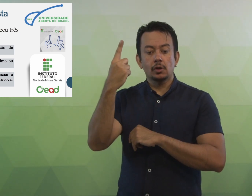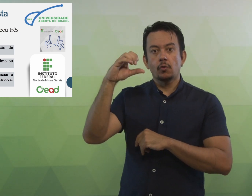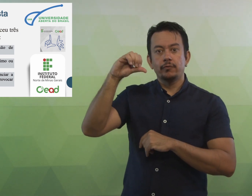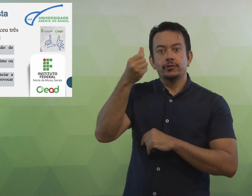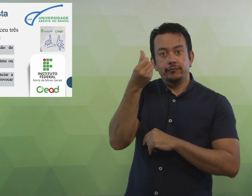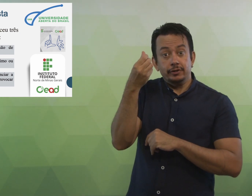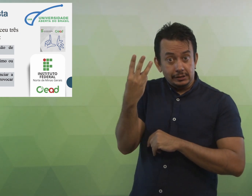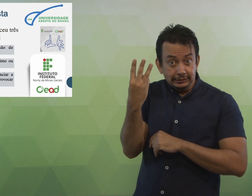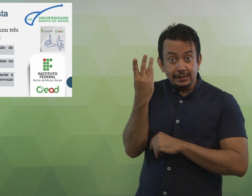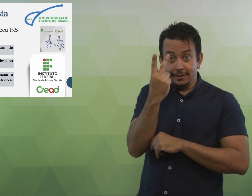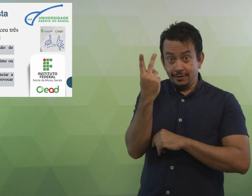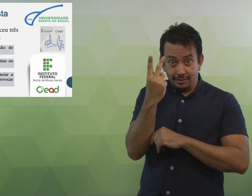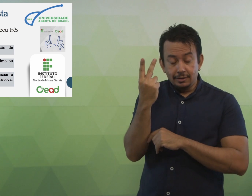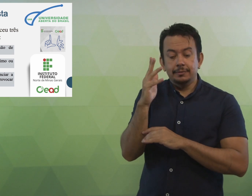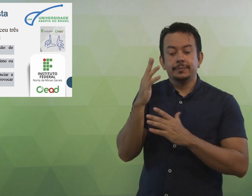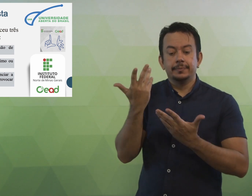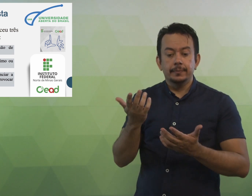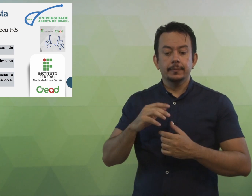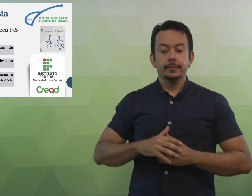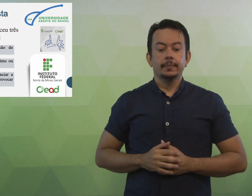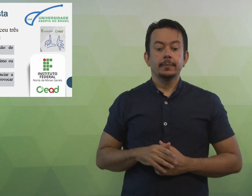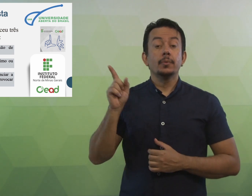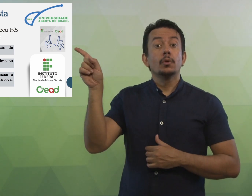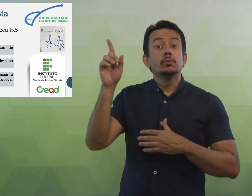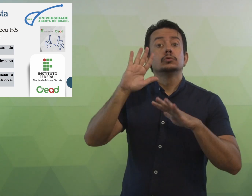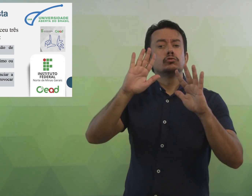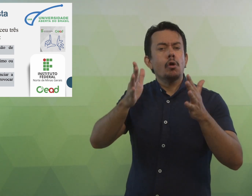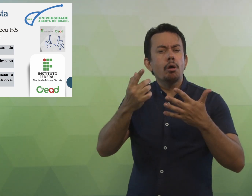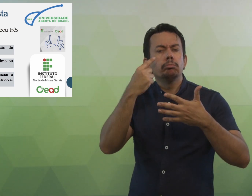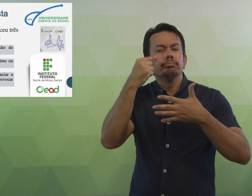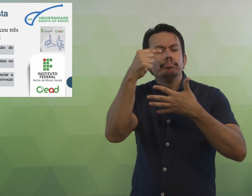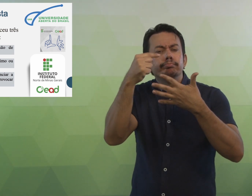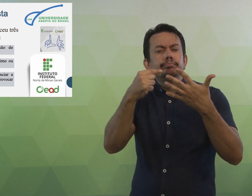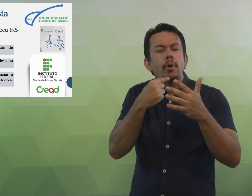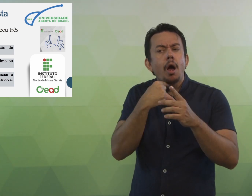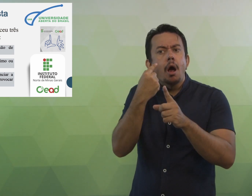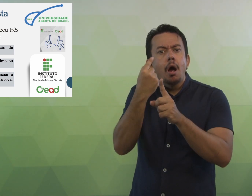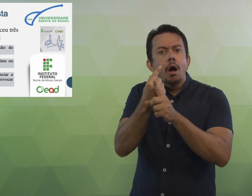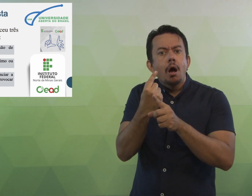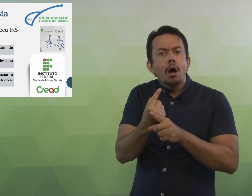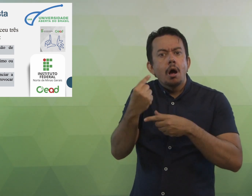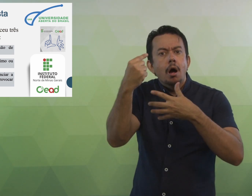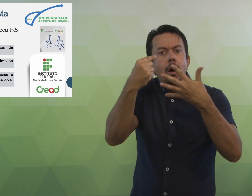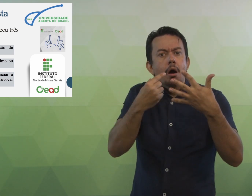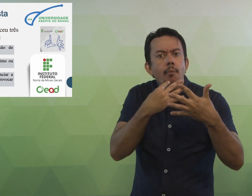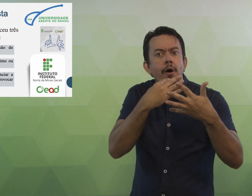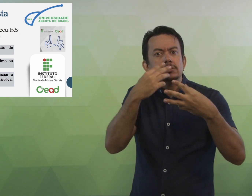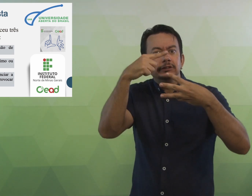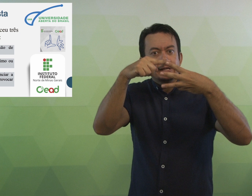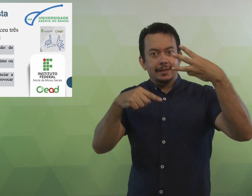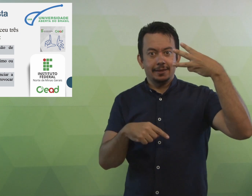no ano de 1879 a 1973,